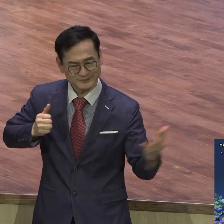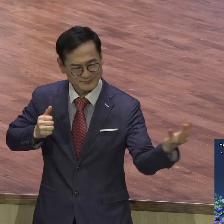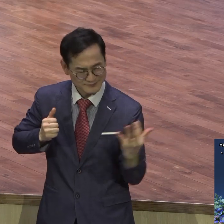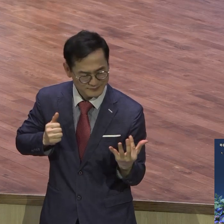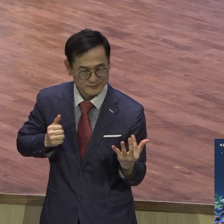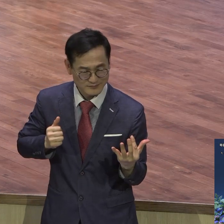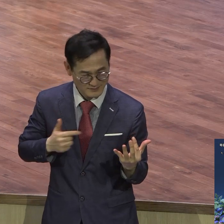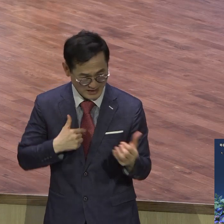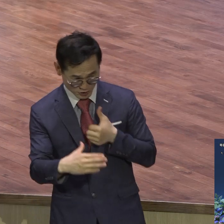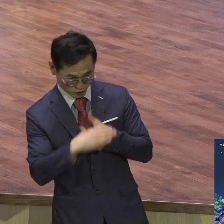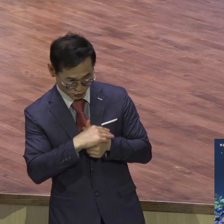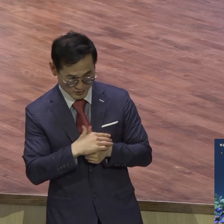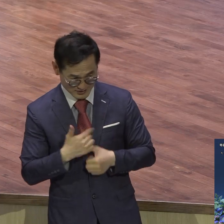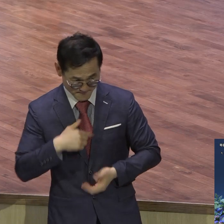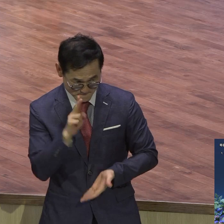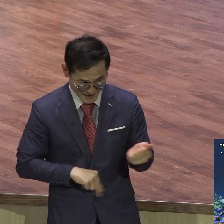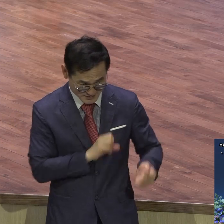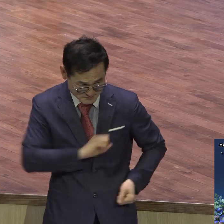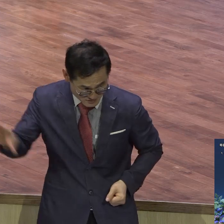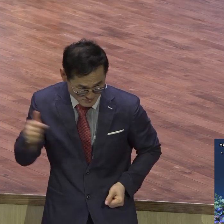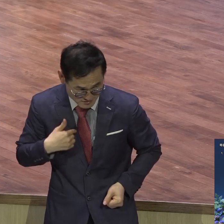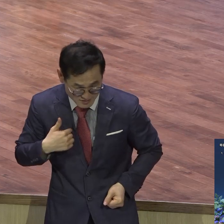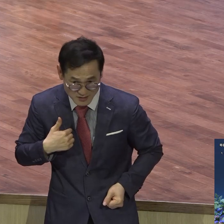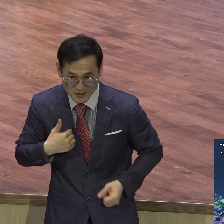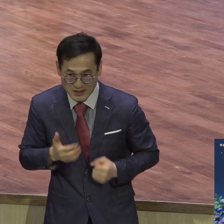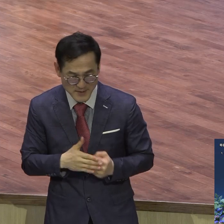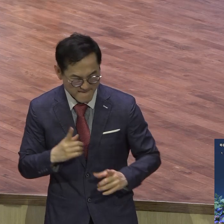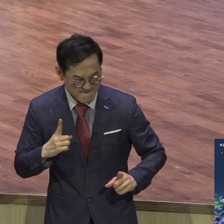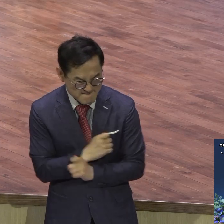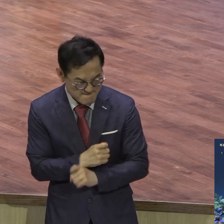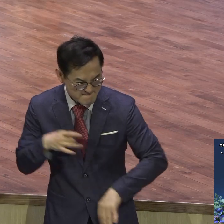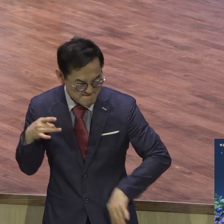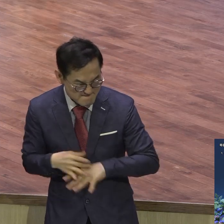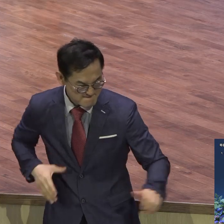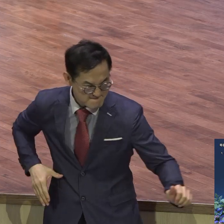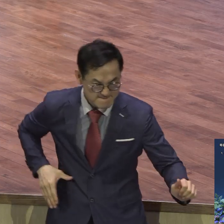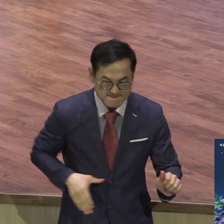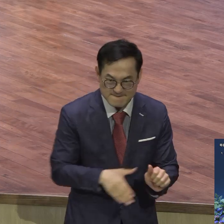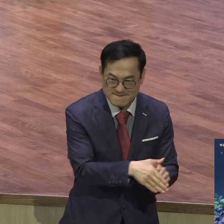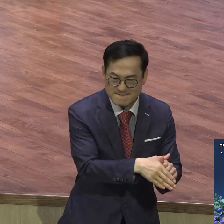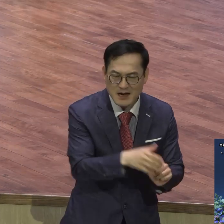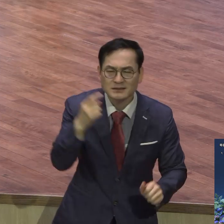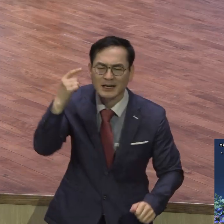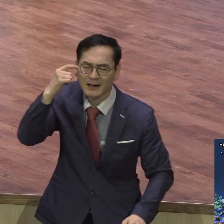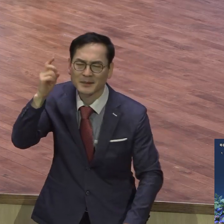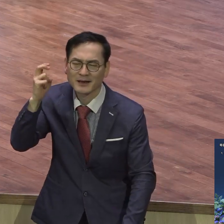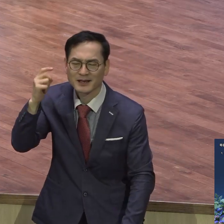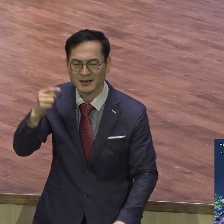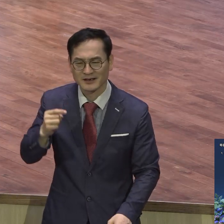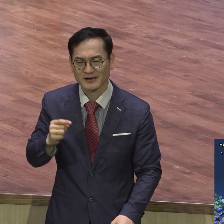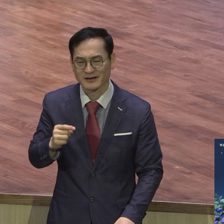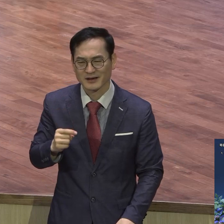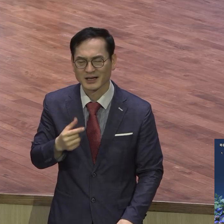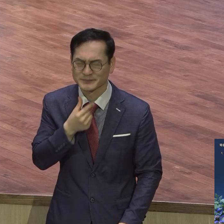싶겠어요 자기를 죽이려다가 죽여버리려 했는데 유다가 팔자 그래서 팔았는데 팔 그은 거에